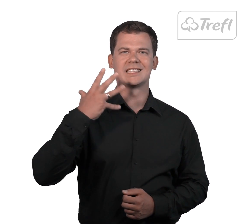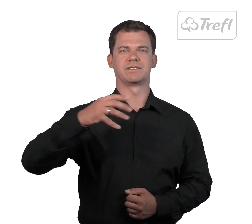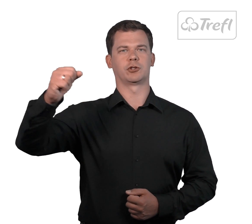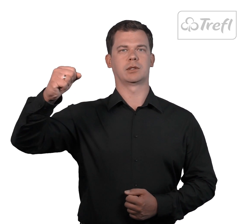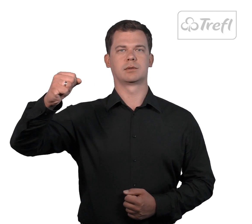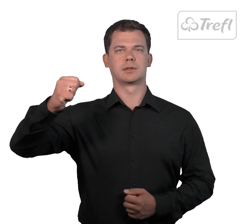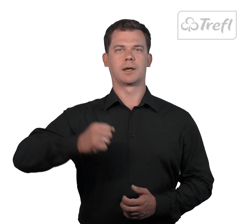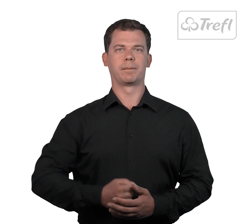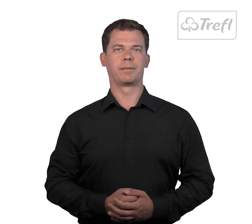Zwycięzca.